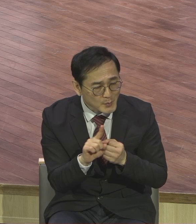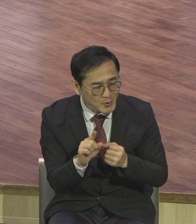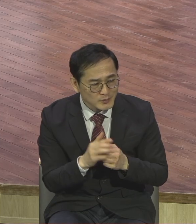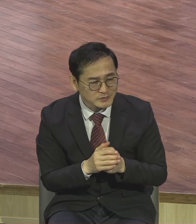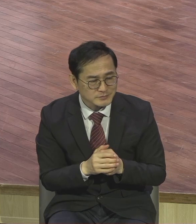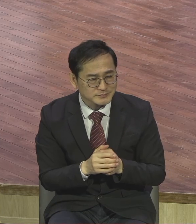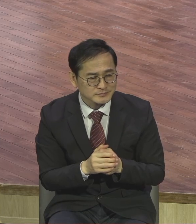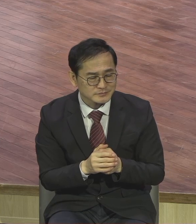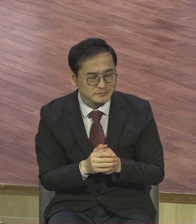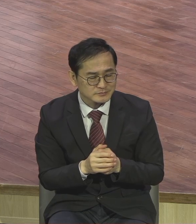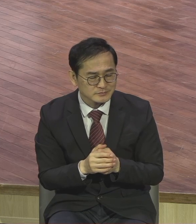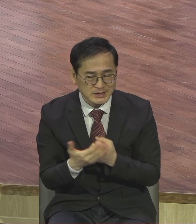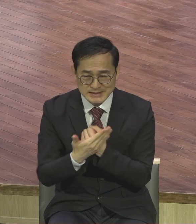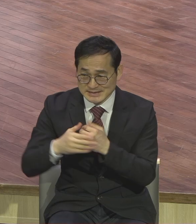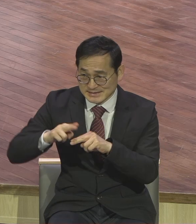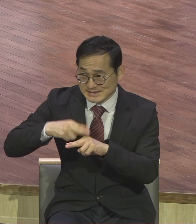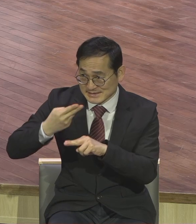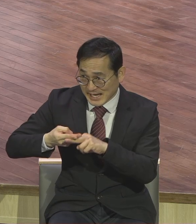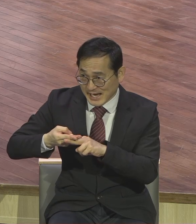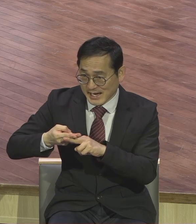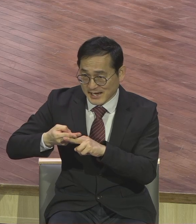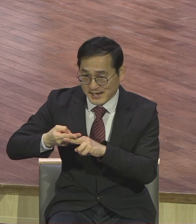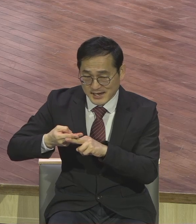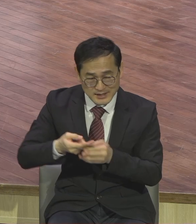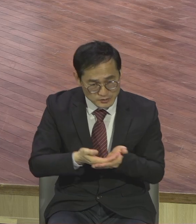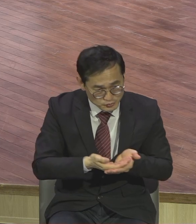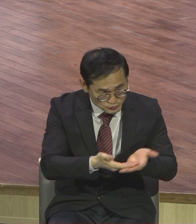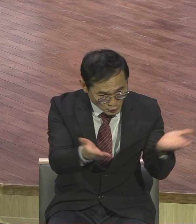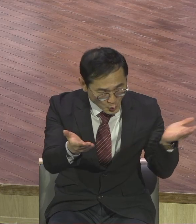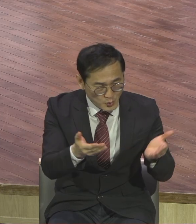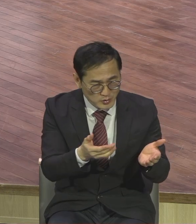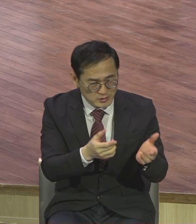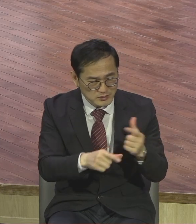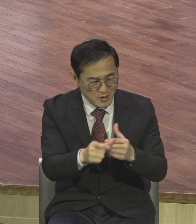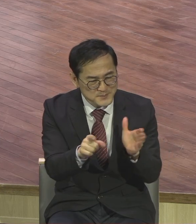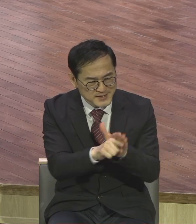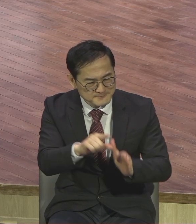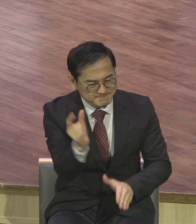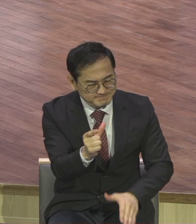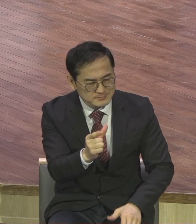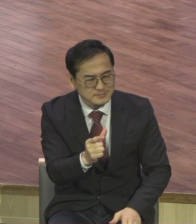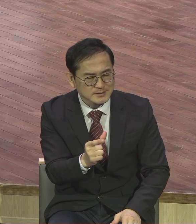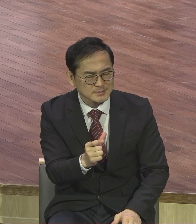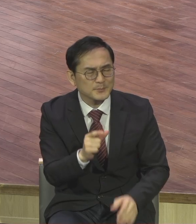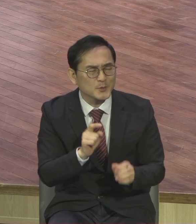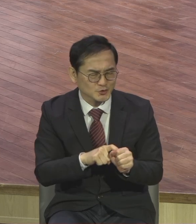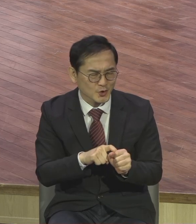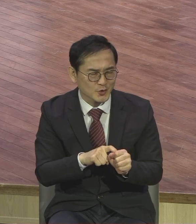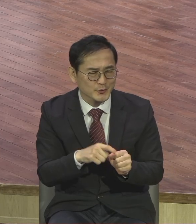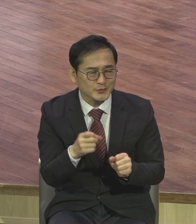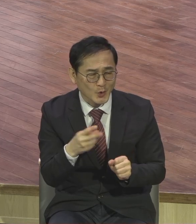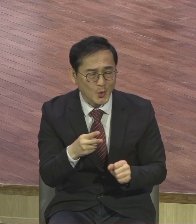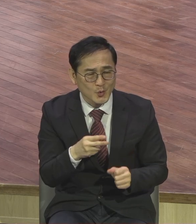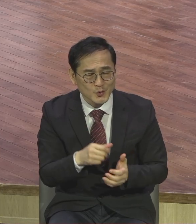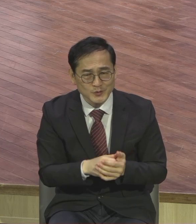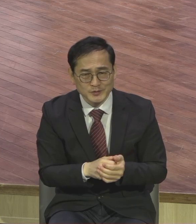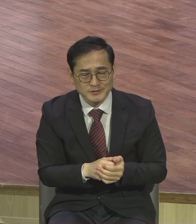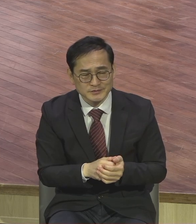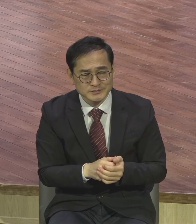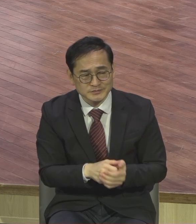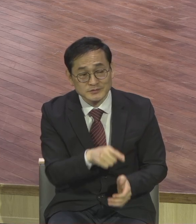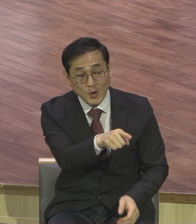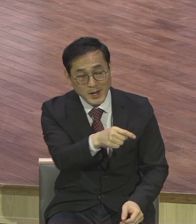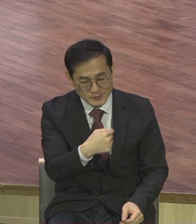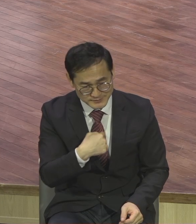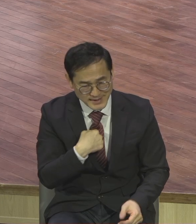어떤 신령한 은사를 내게 나누어 주어 너희를 견고하게 하려 함이 이는 곧 내가 너희 가운데서 너희와